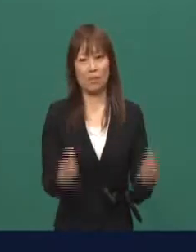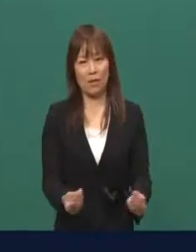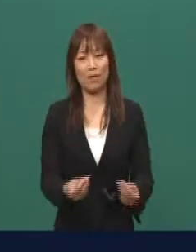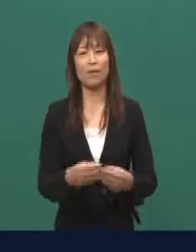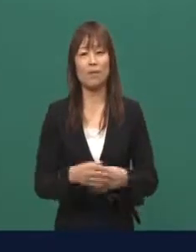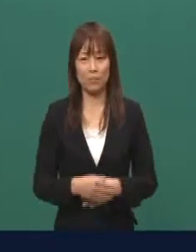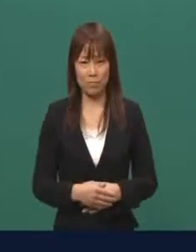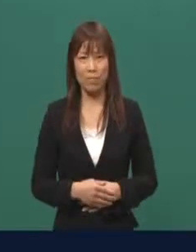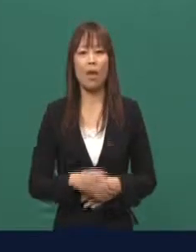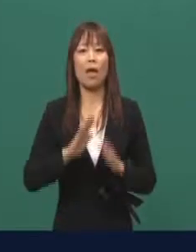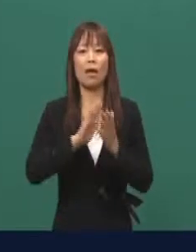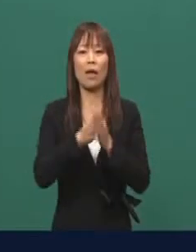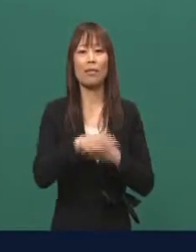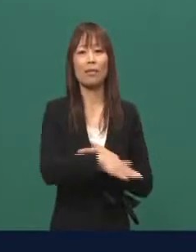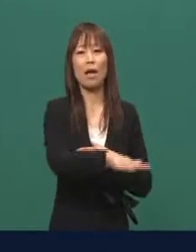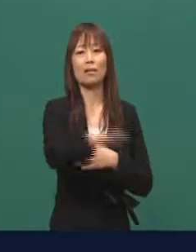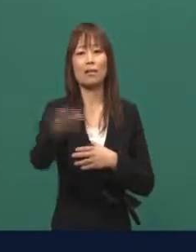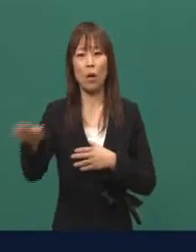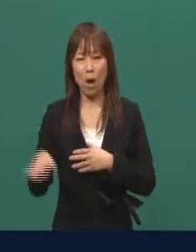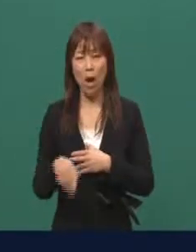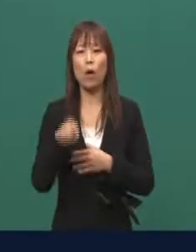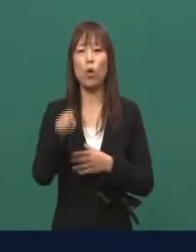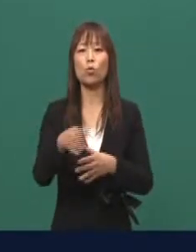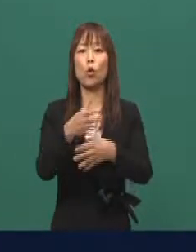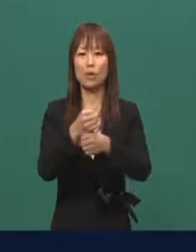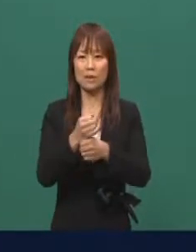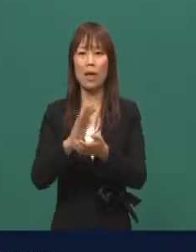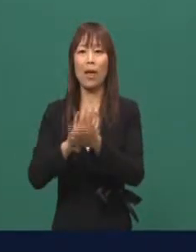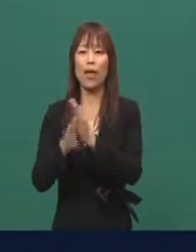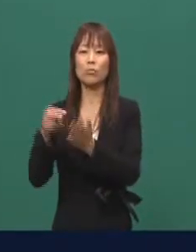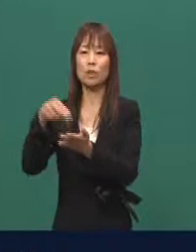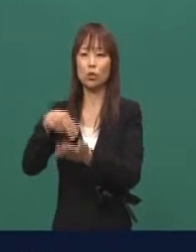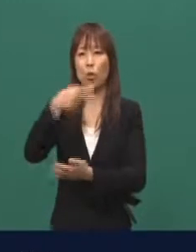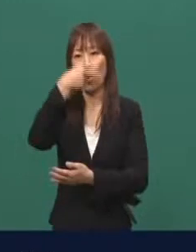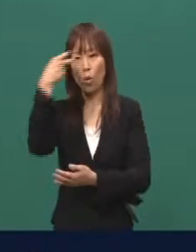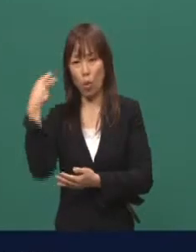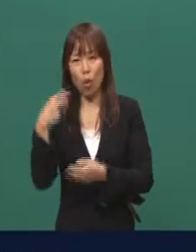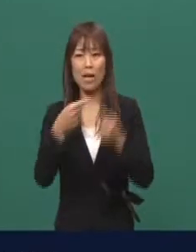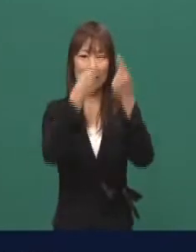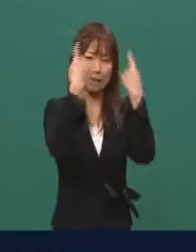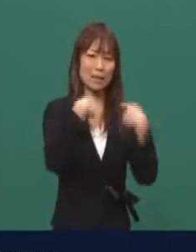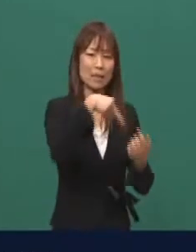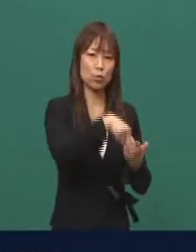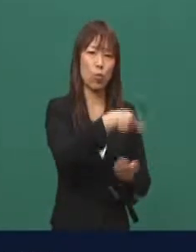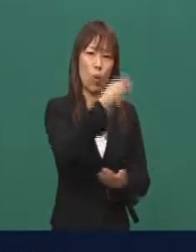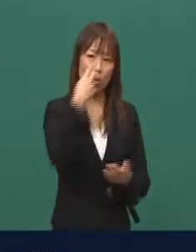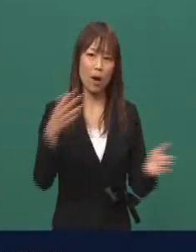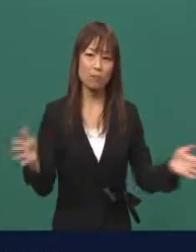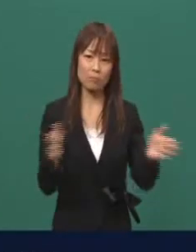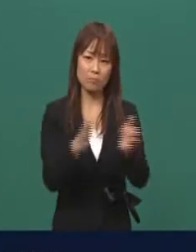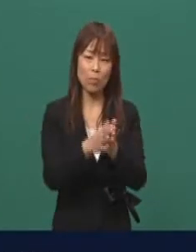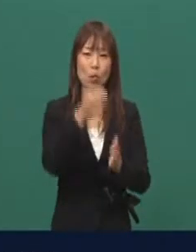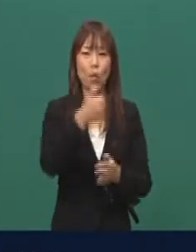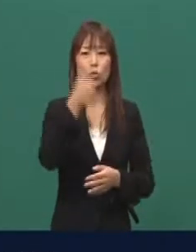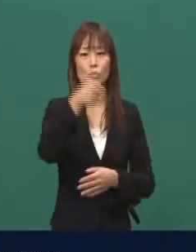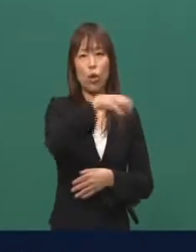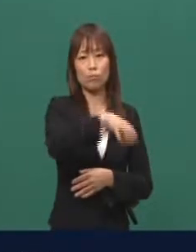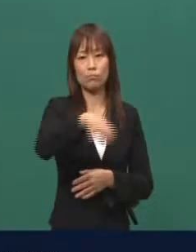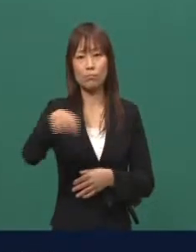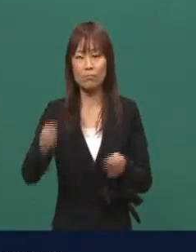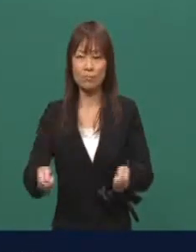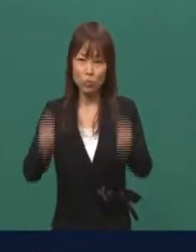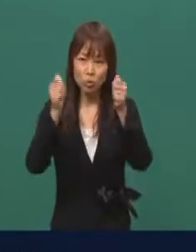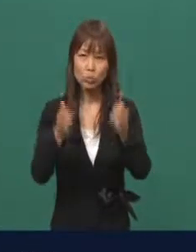生かしていってくださいと呼びかけました。県内ではこの日、県立高校と私立高校合わせ